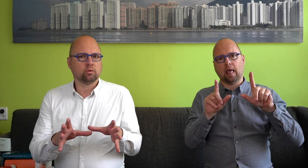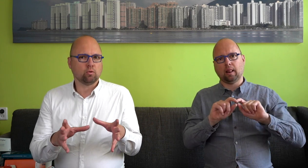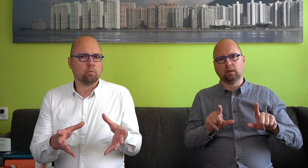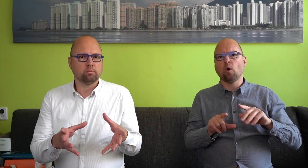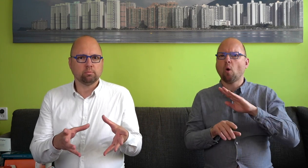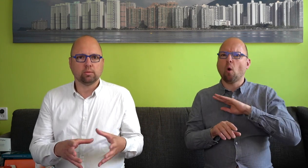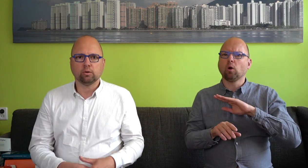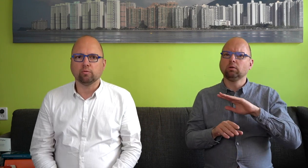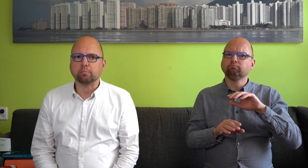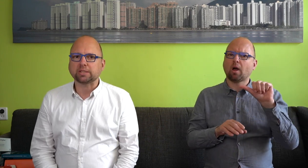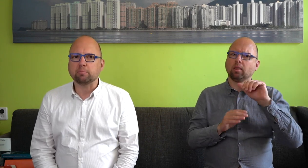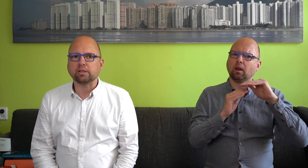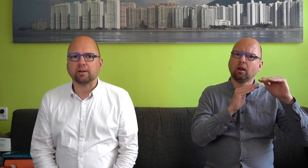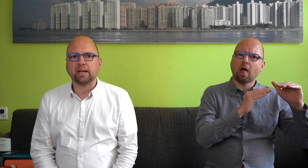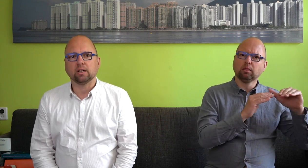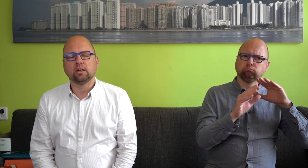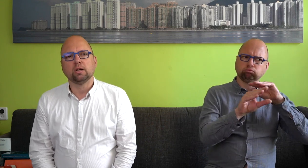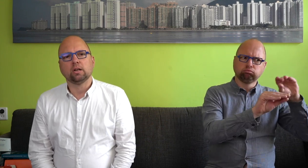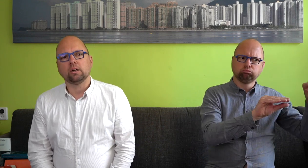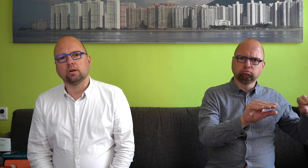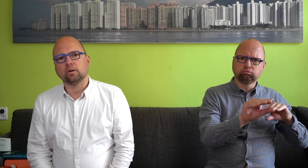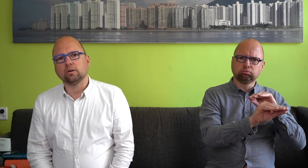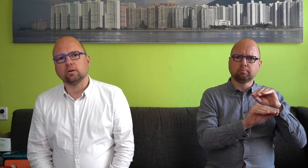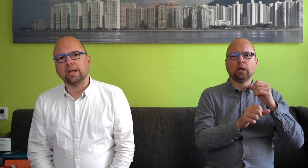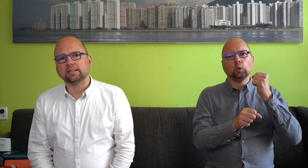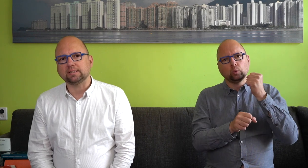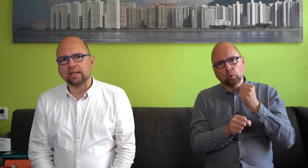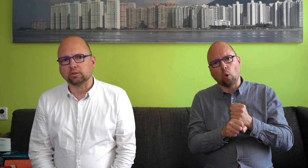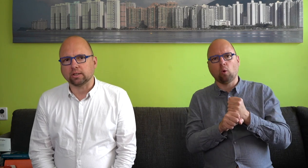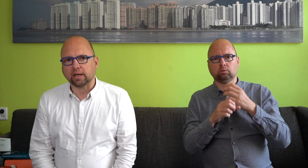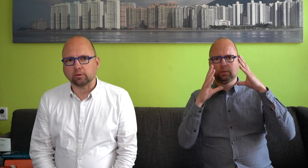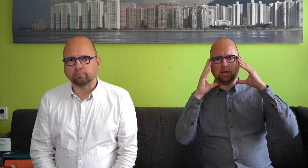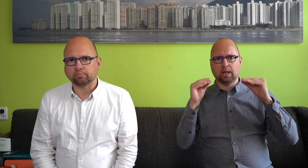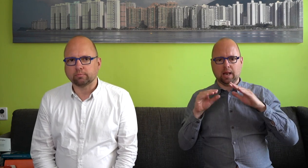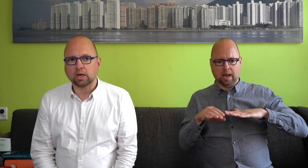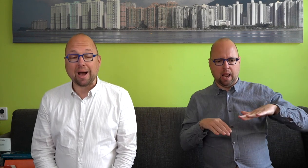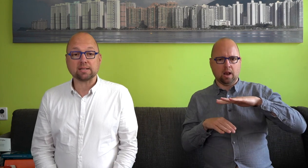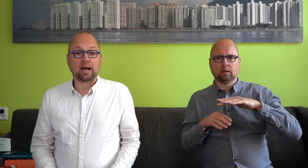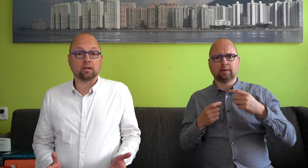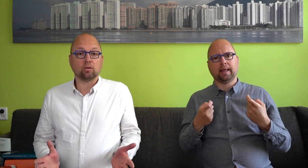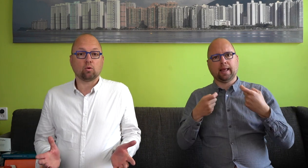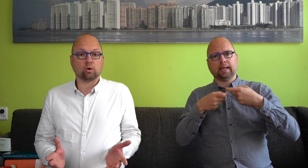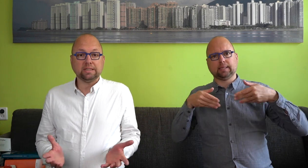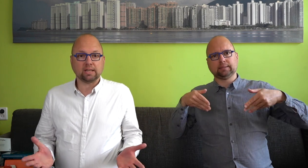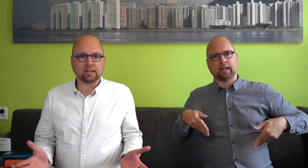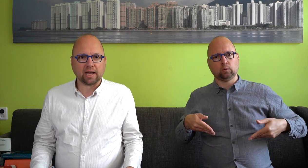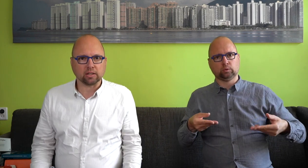om hun landbescherming te verlenen, een extra status gekregen. Gebarentaal hoort niet in dat rijtje.